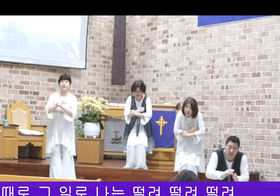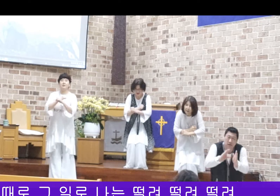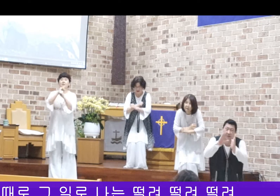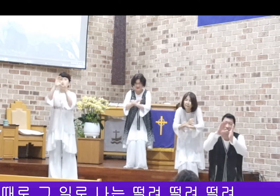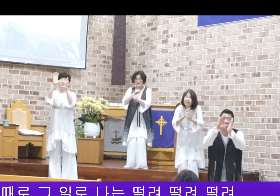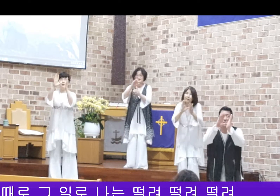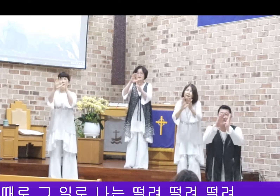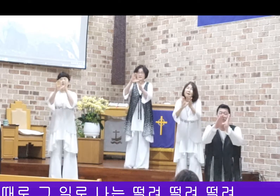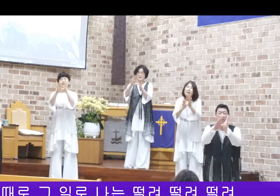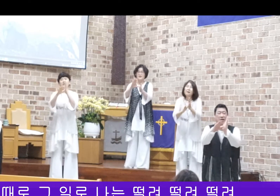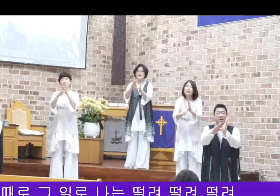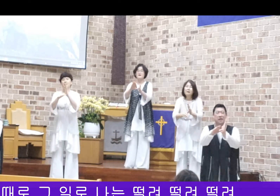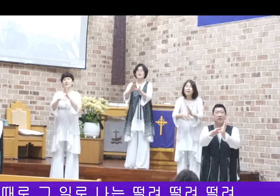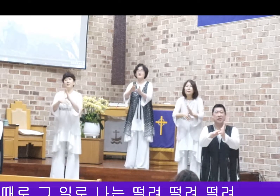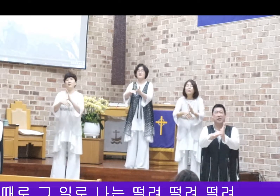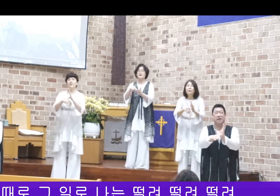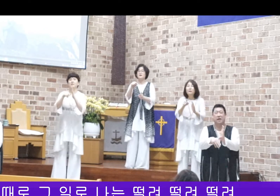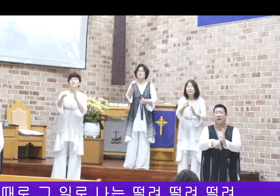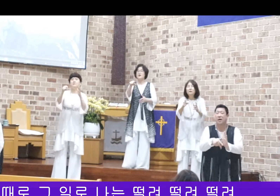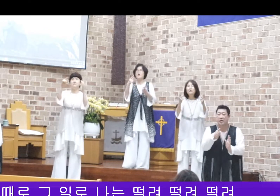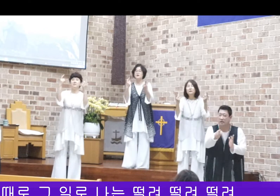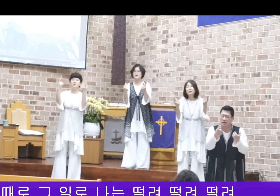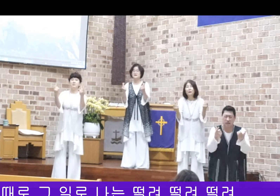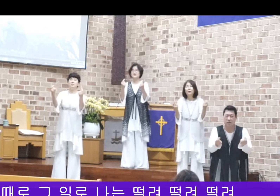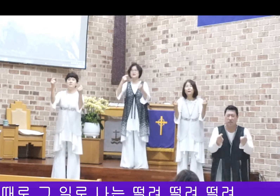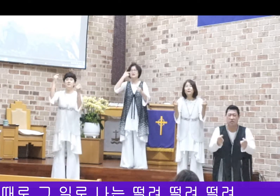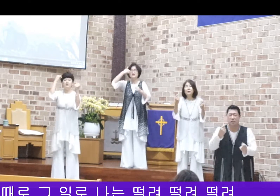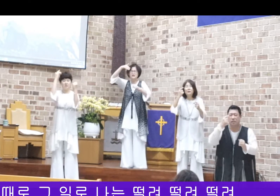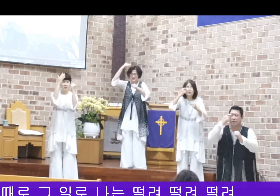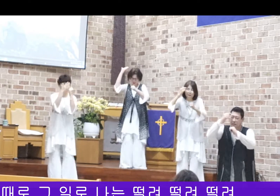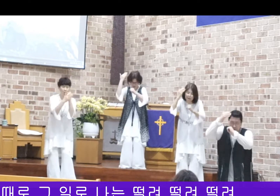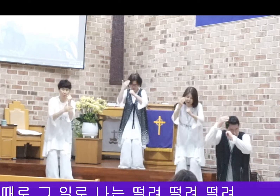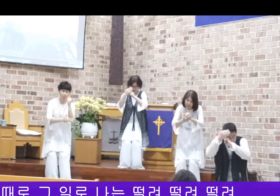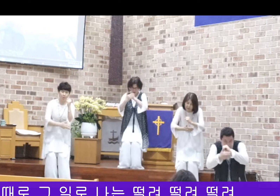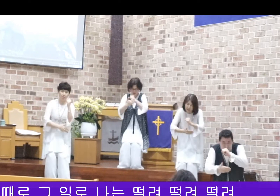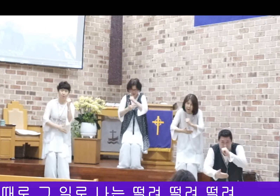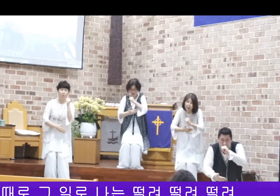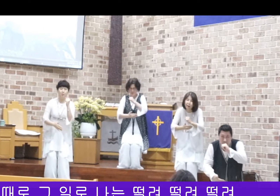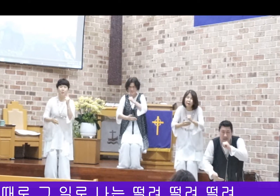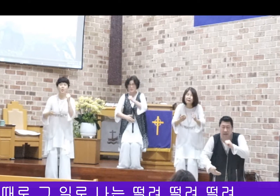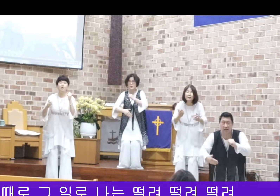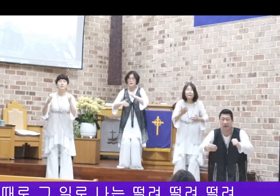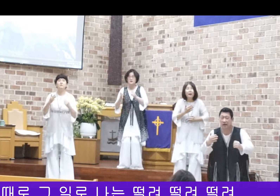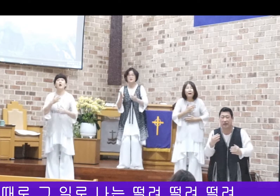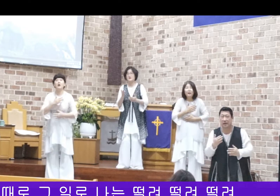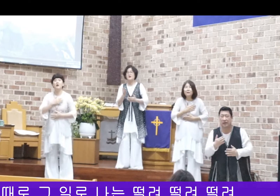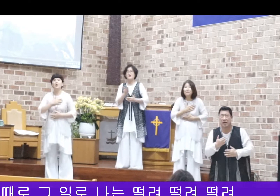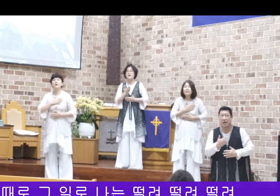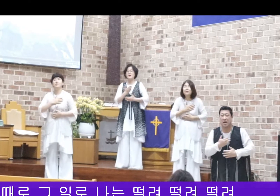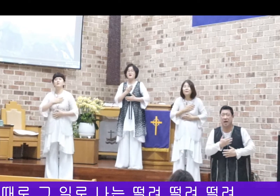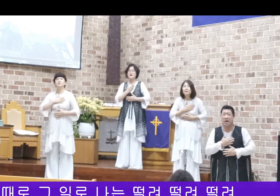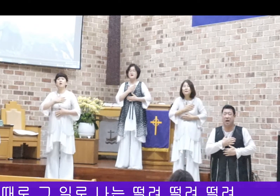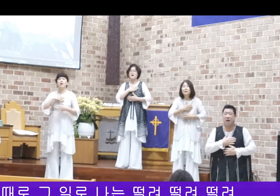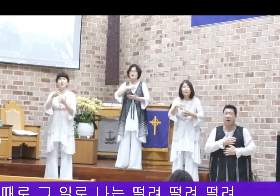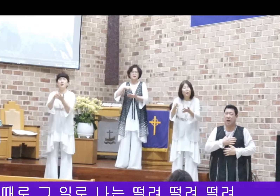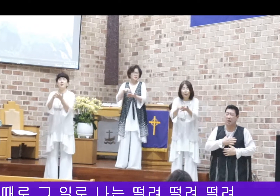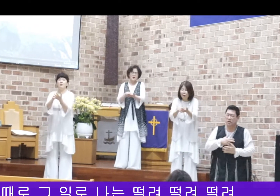때 때로 그 일로 나는 떨려